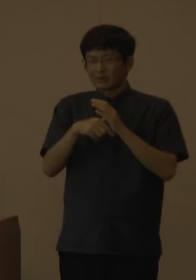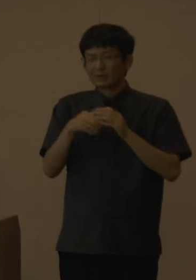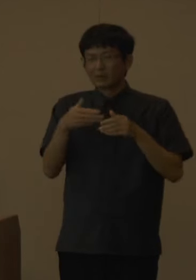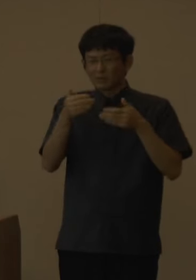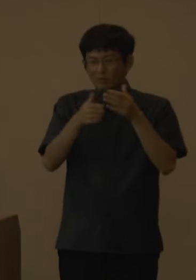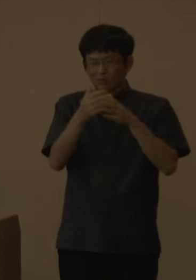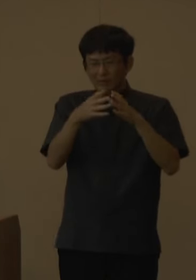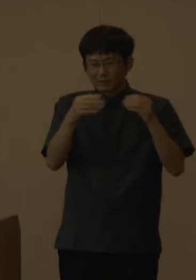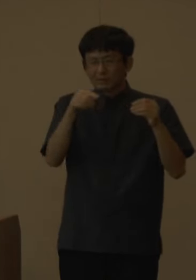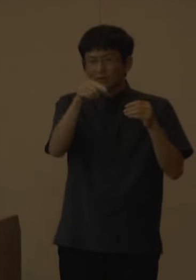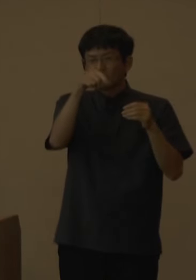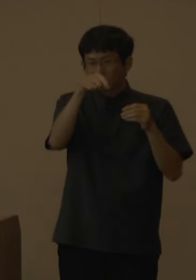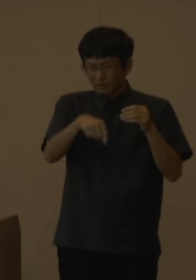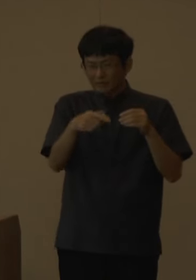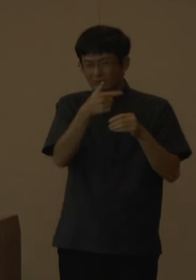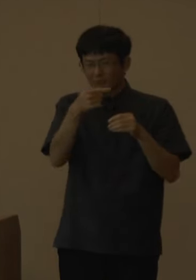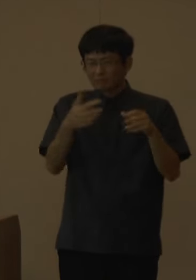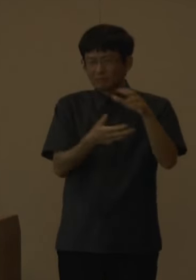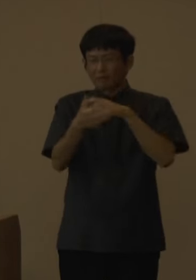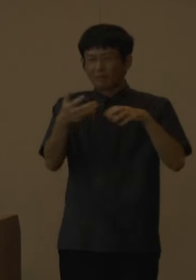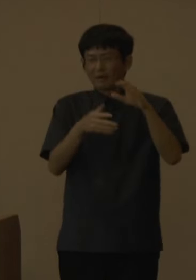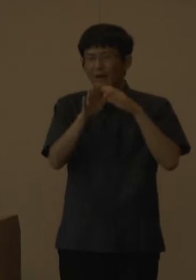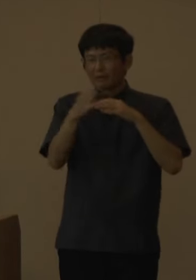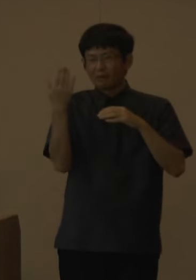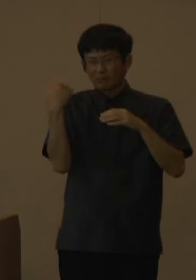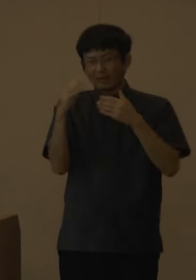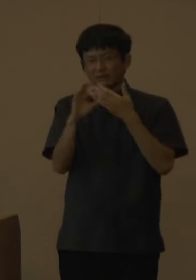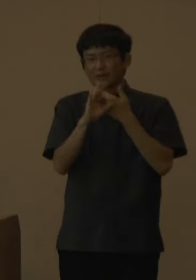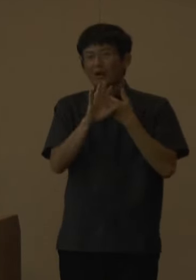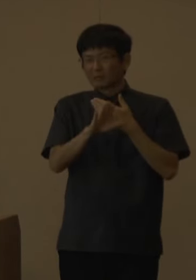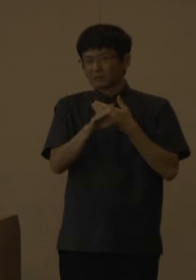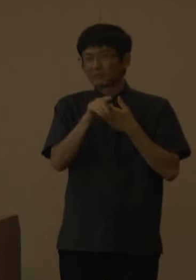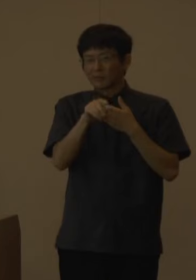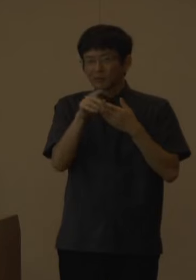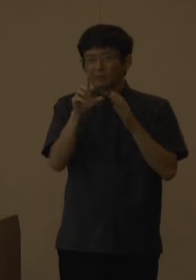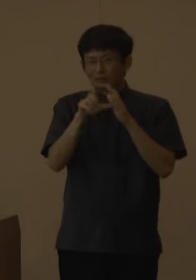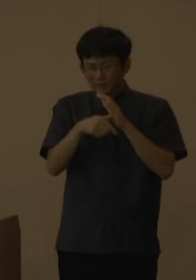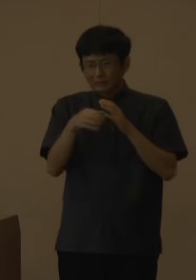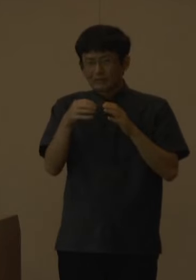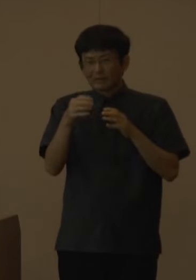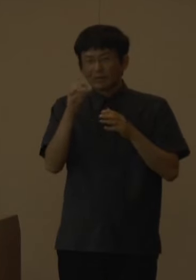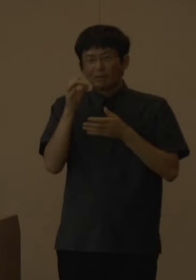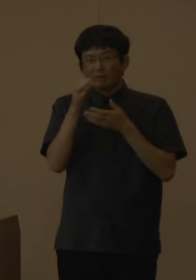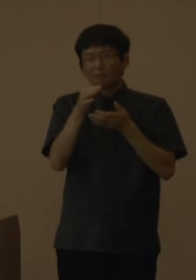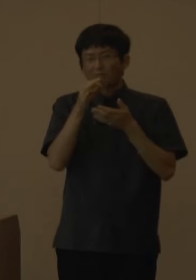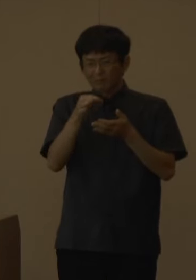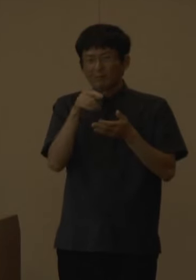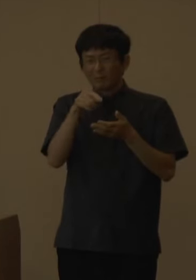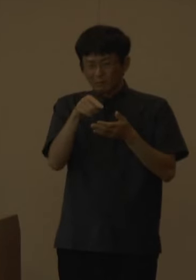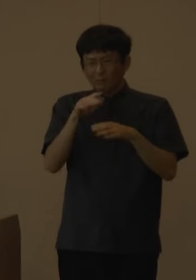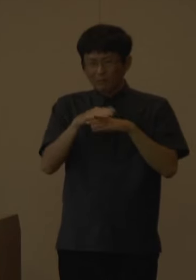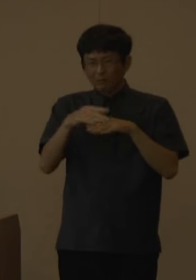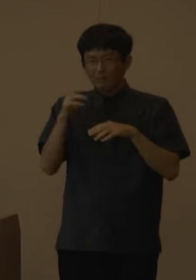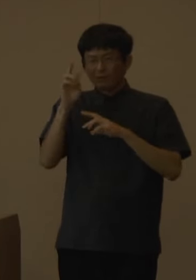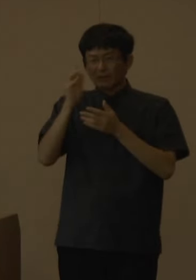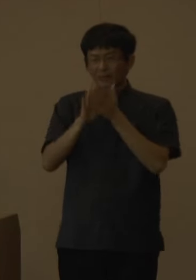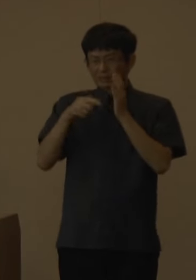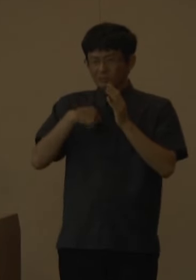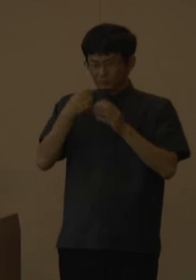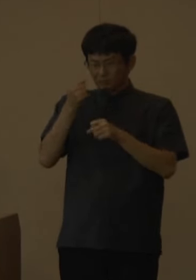国町において大きな被害が受けた事例がございました。まあ、その時に見舞い金の独自制度をうちの方で創設